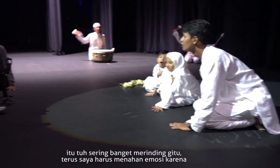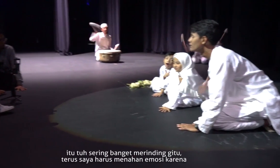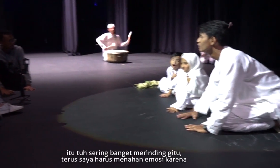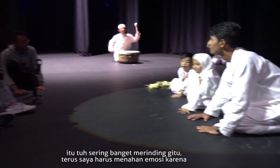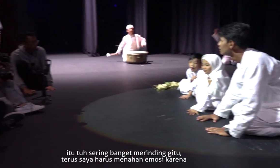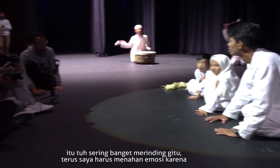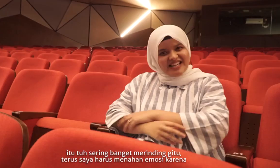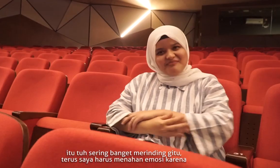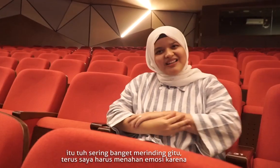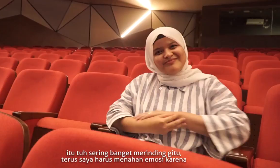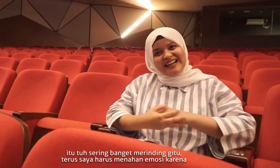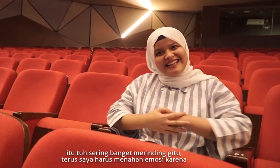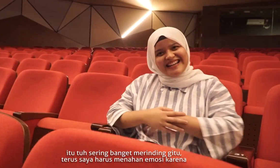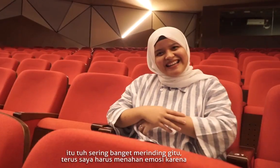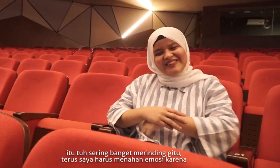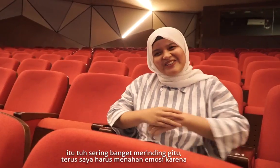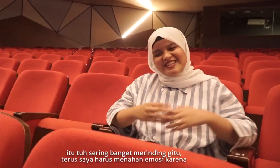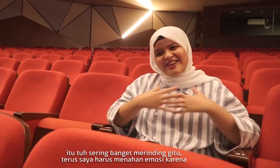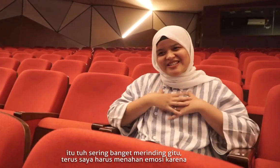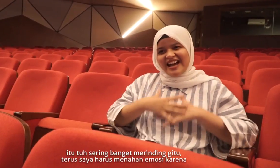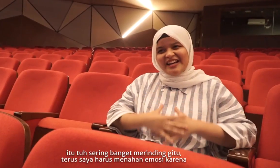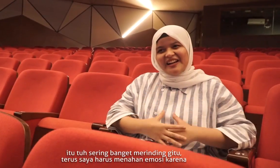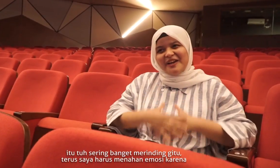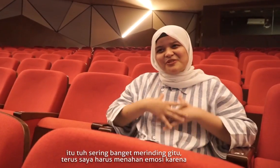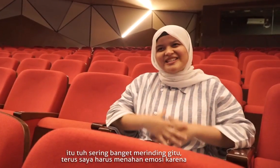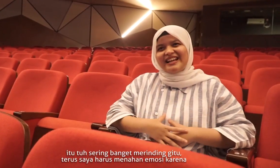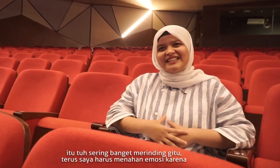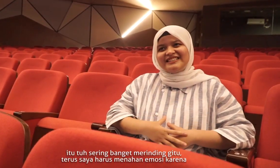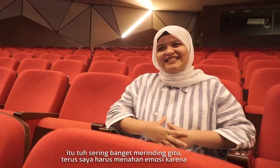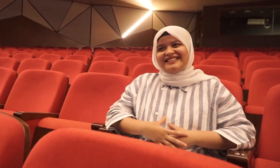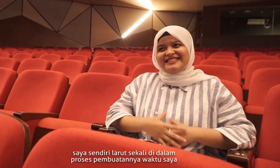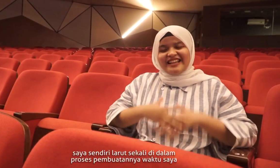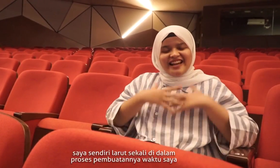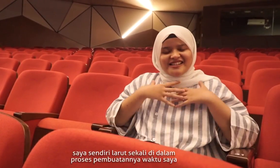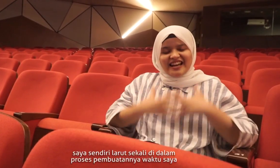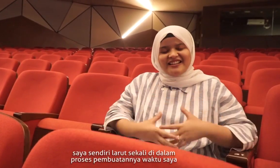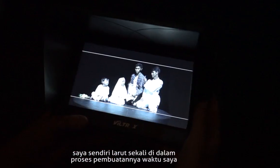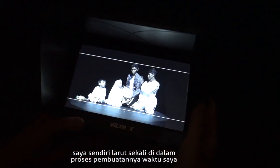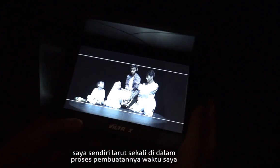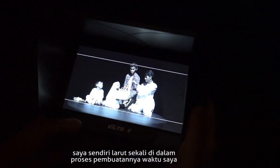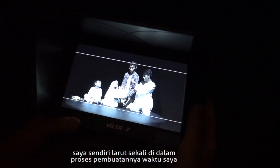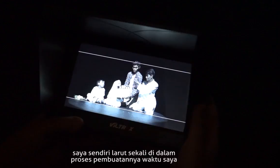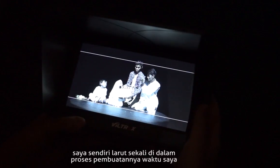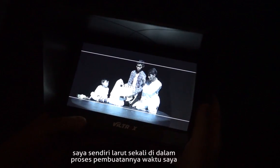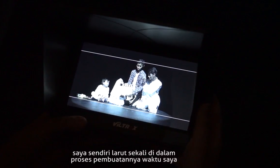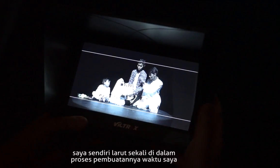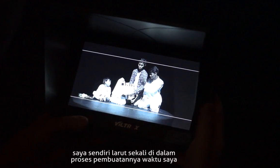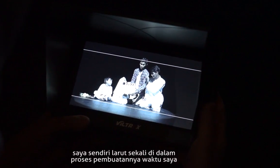Itu tuh sering banget merinding gitu, terus saya harus nahan emosi karena saya sendiri larut sekali di dalam